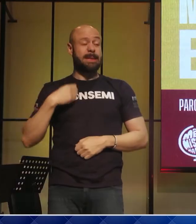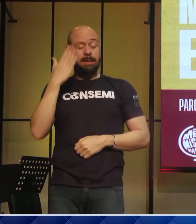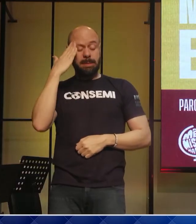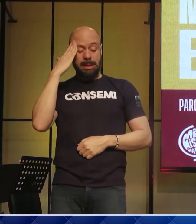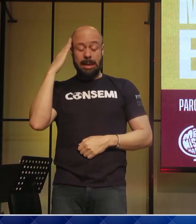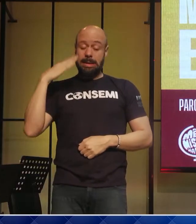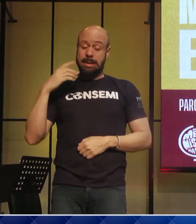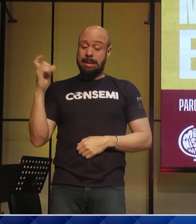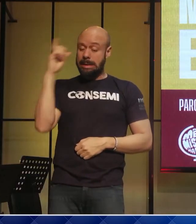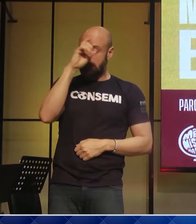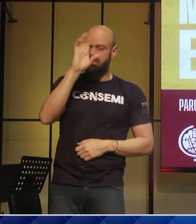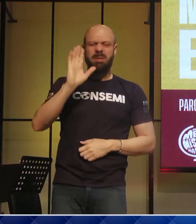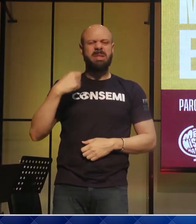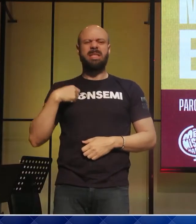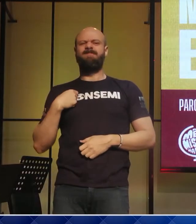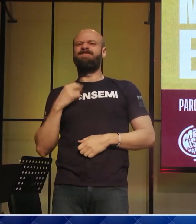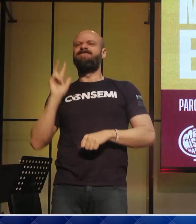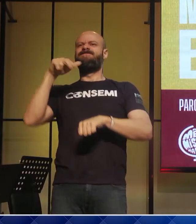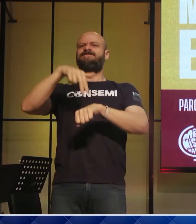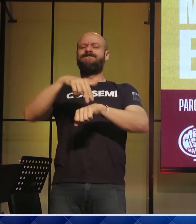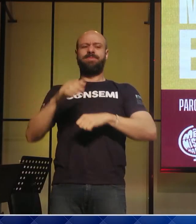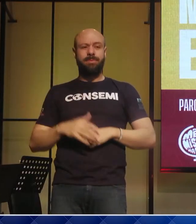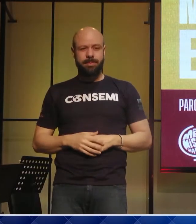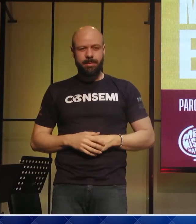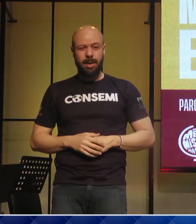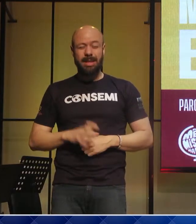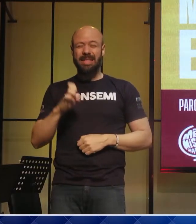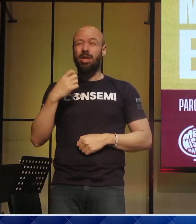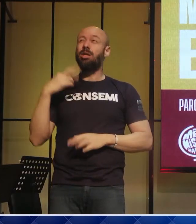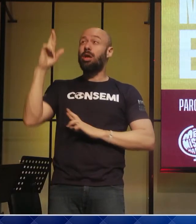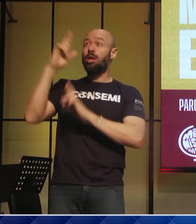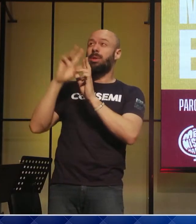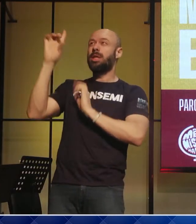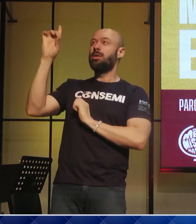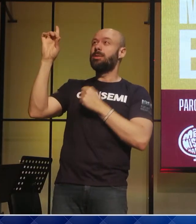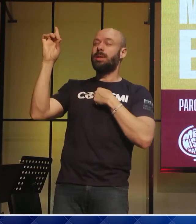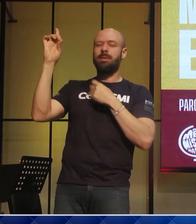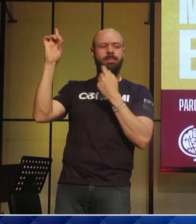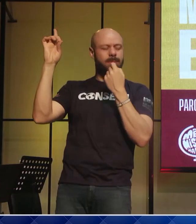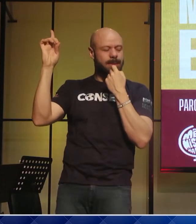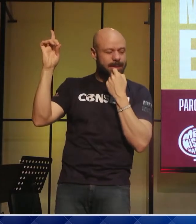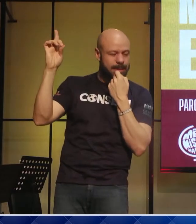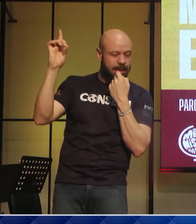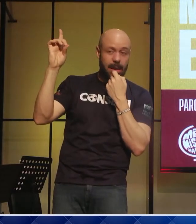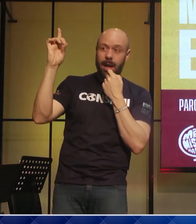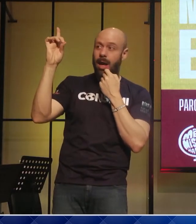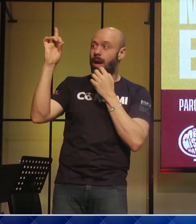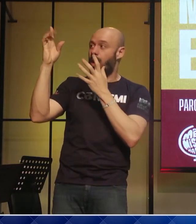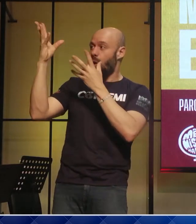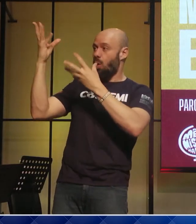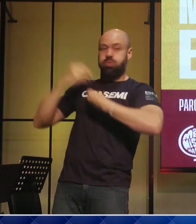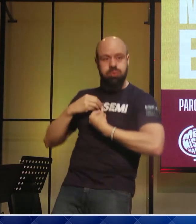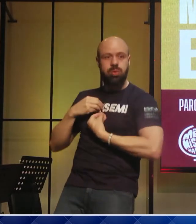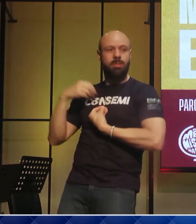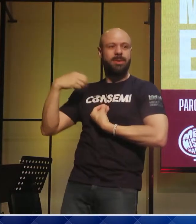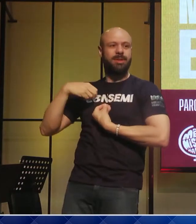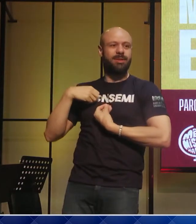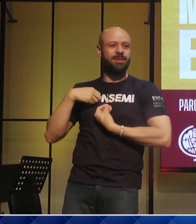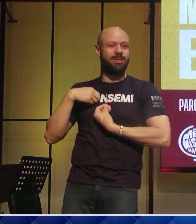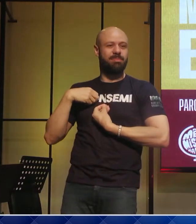Onde está nós e Deus, Deus e nós, e mais ninguém. E eu quero que vocês